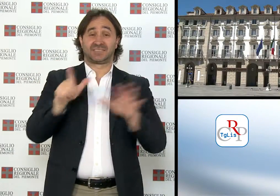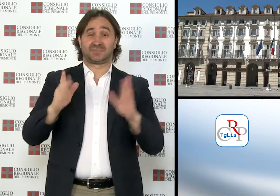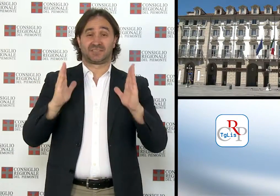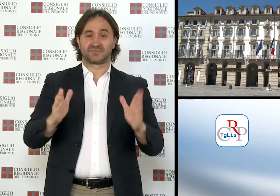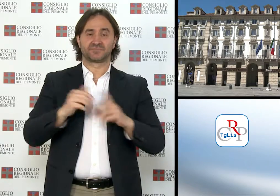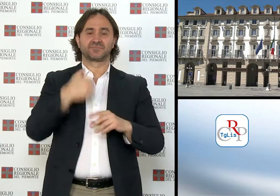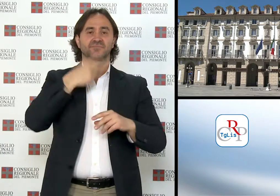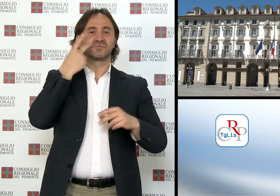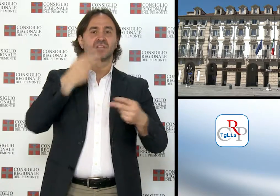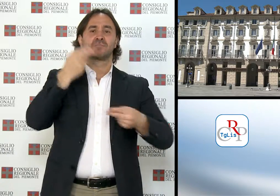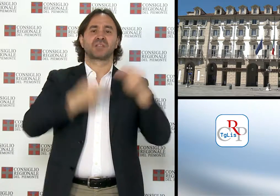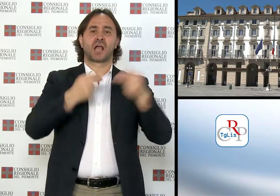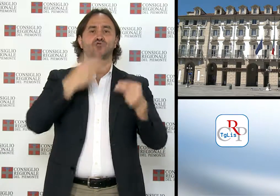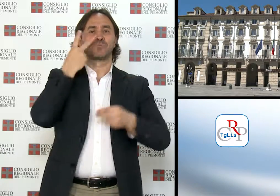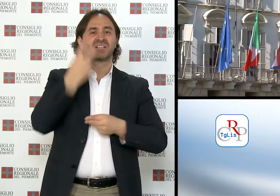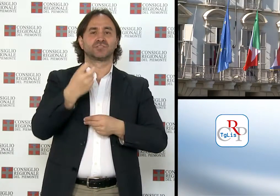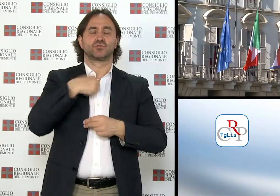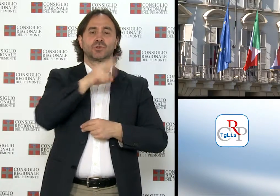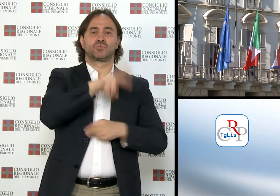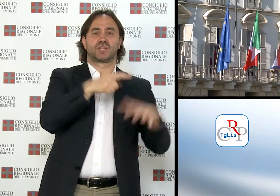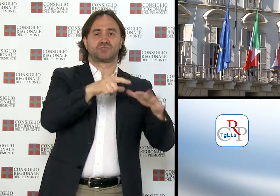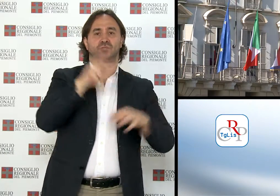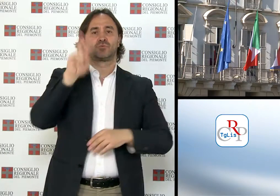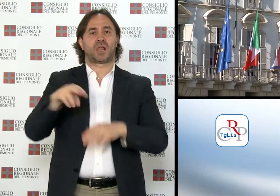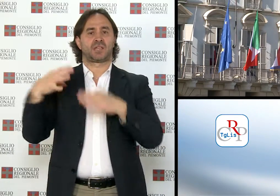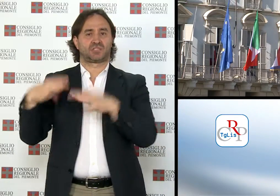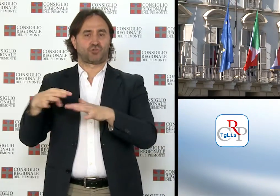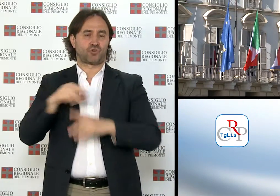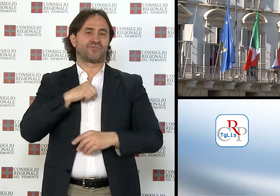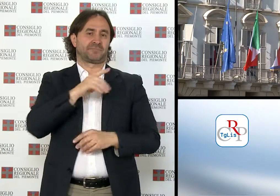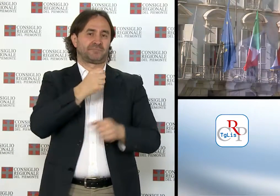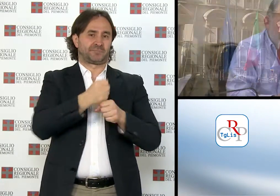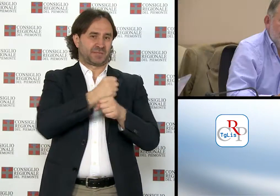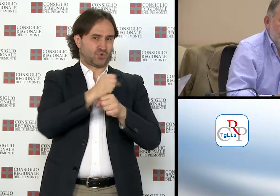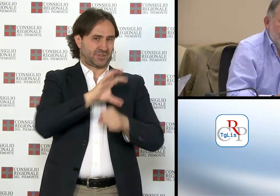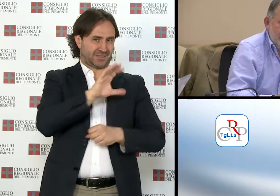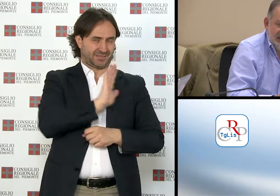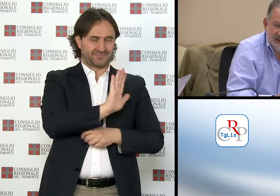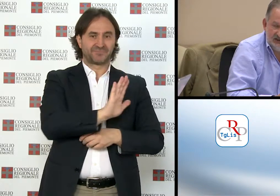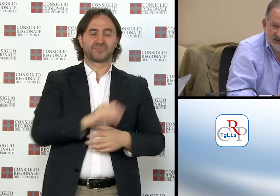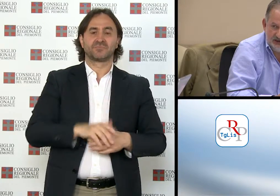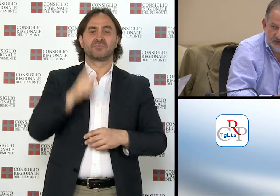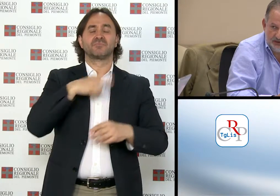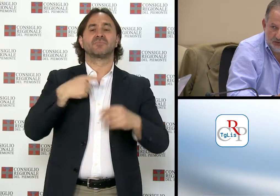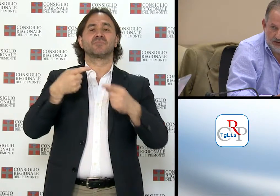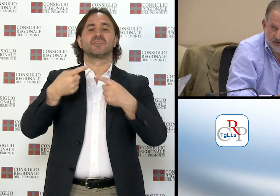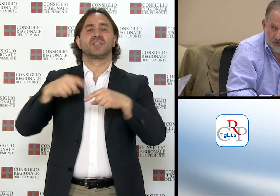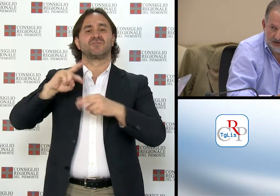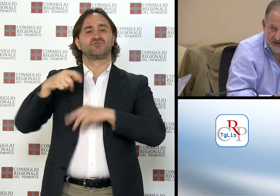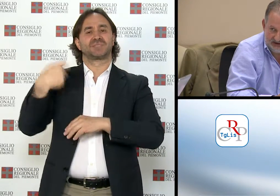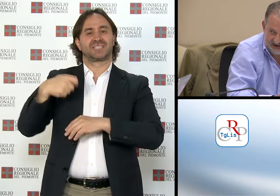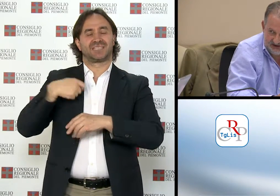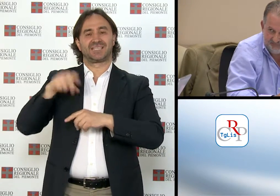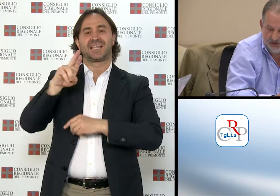esaminare il bilancio di previsione 2017 2019 della regione piemonte il vicepresidente della giunta aldo reschigna ha